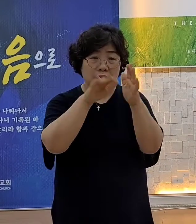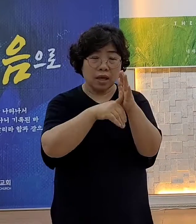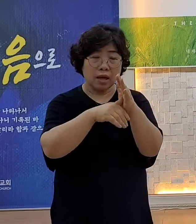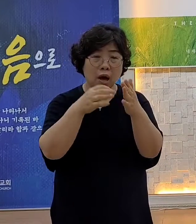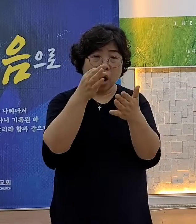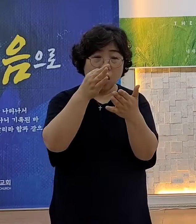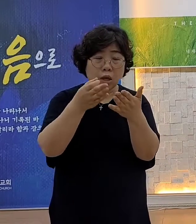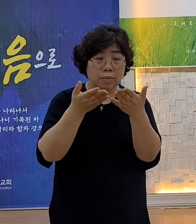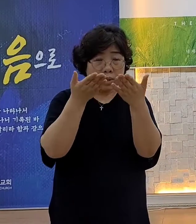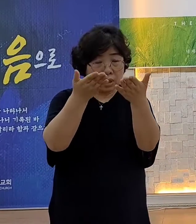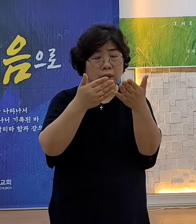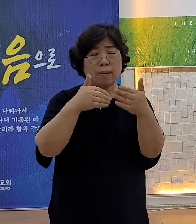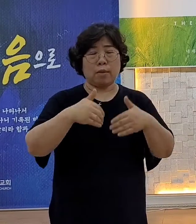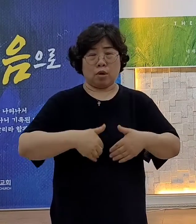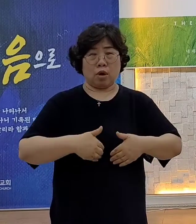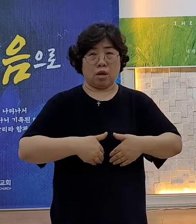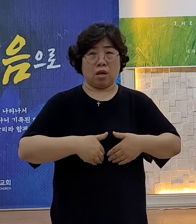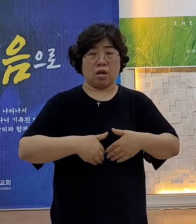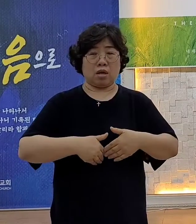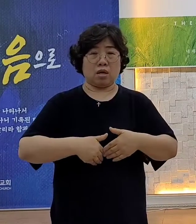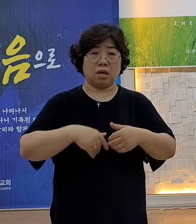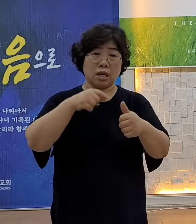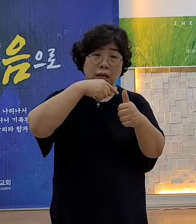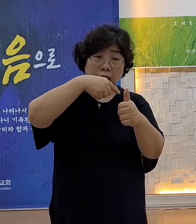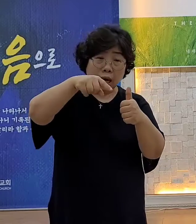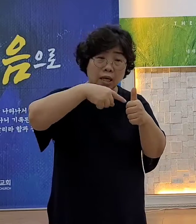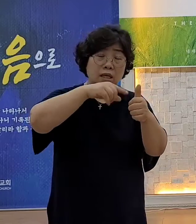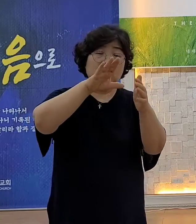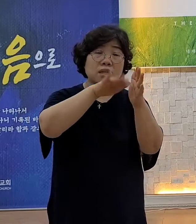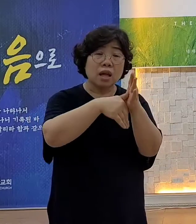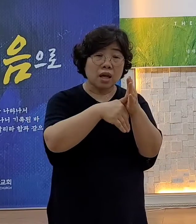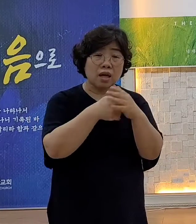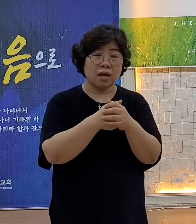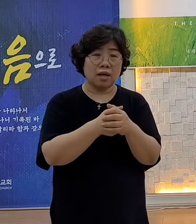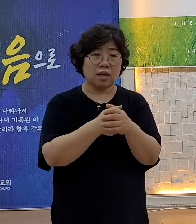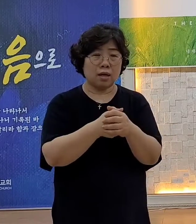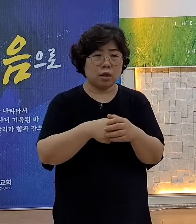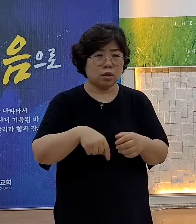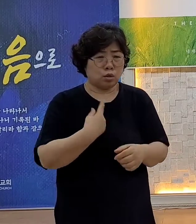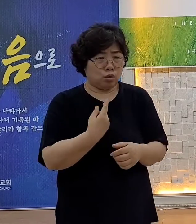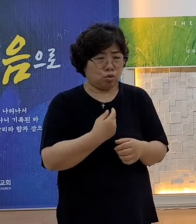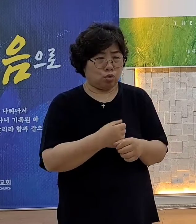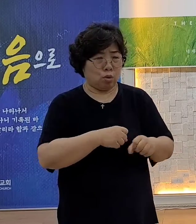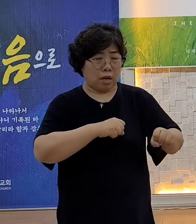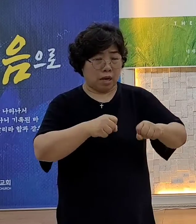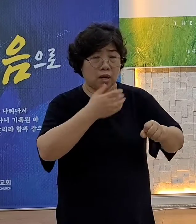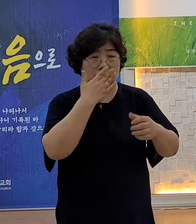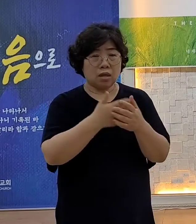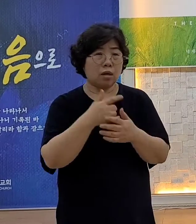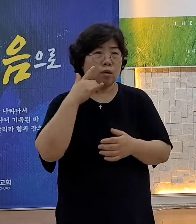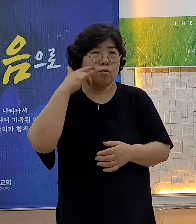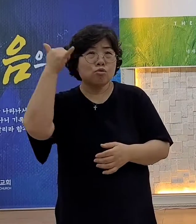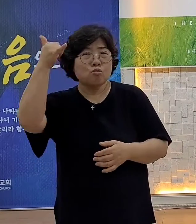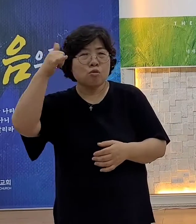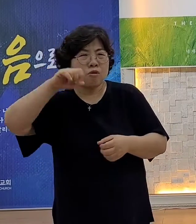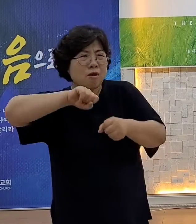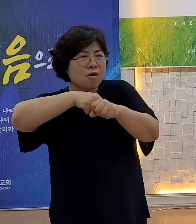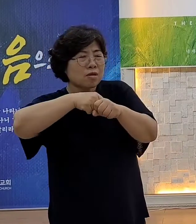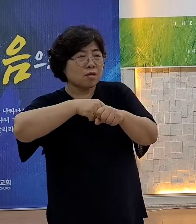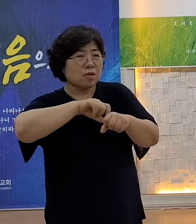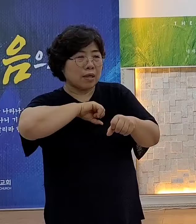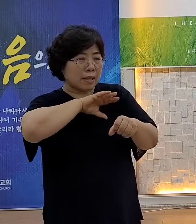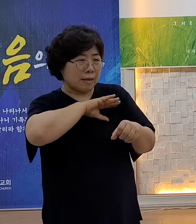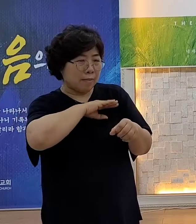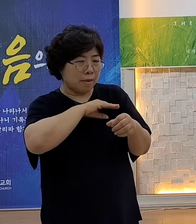여러분 이렇게 교육시키고 가르쳐야만 그때가 되면 아이가 하는 것이지 엄마 아빠가 그냥 이름으로 했는데